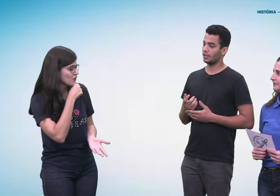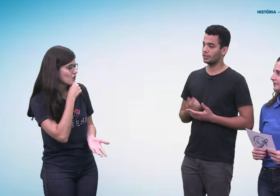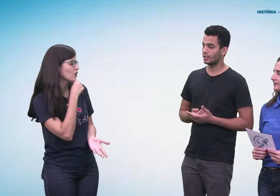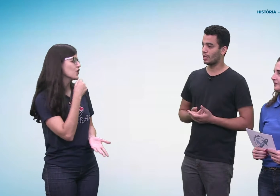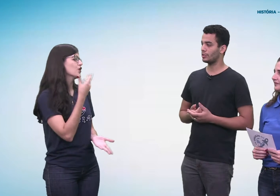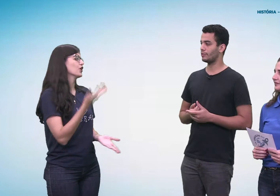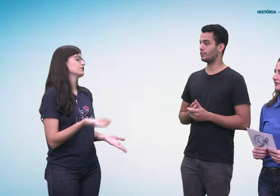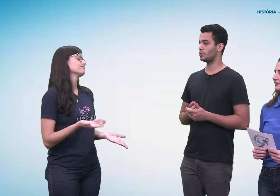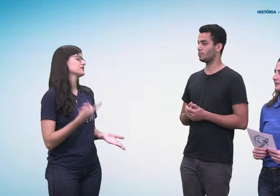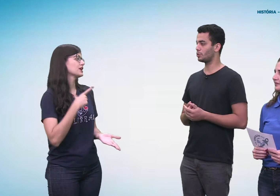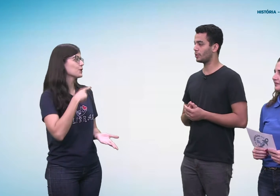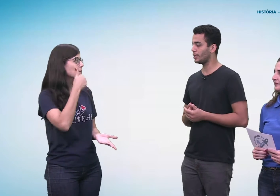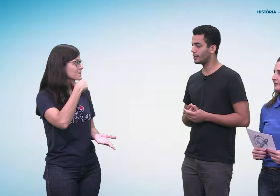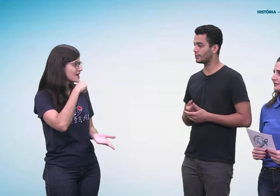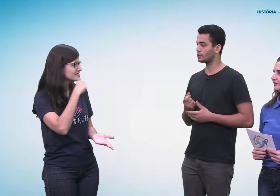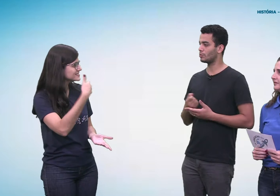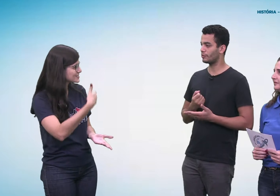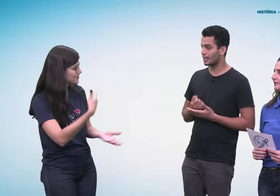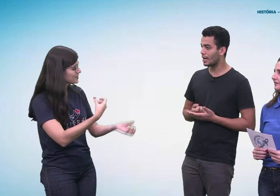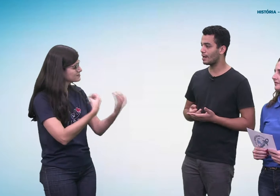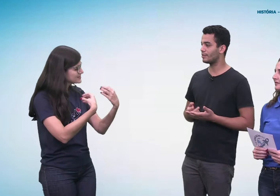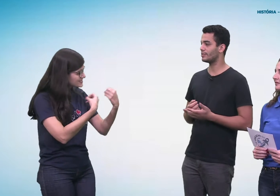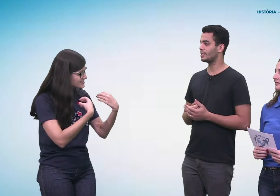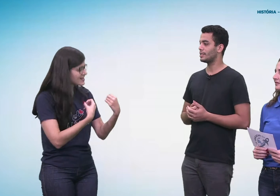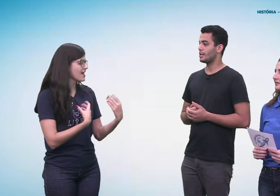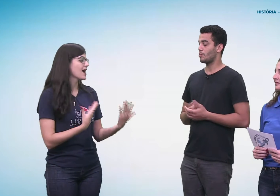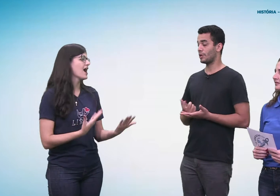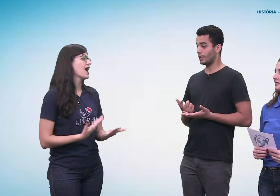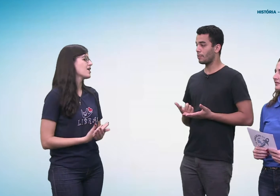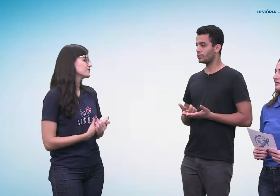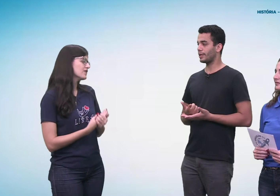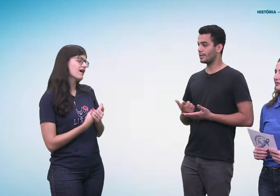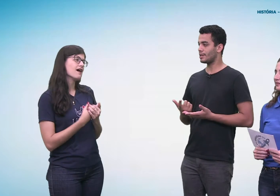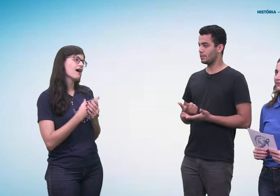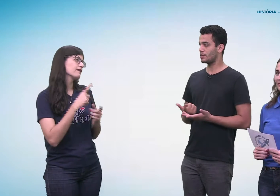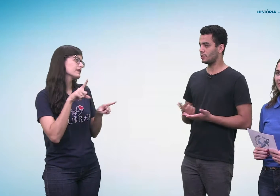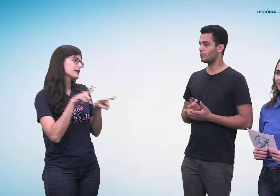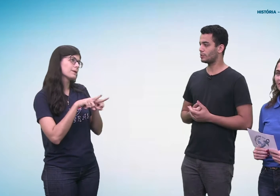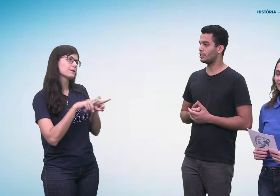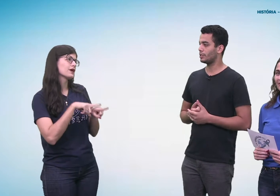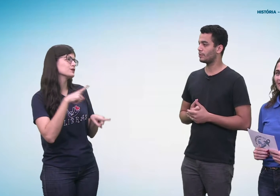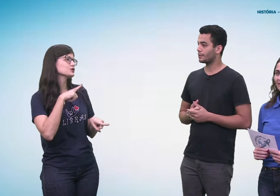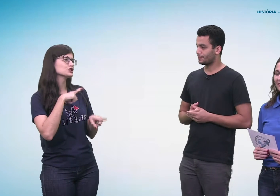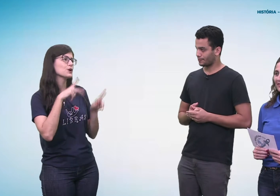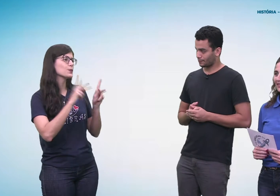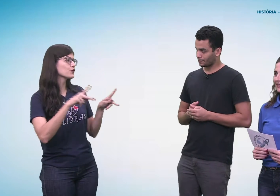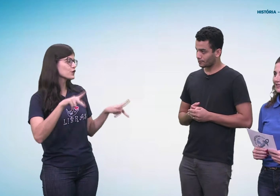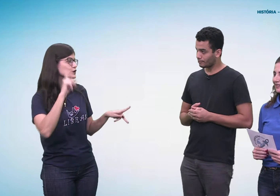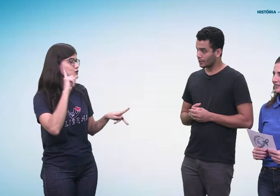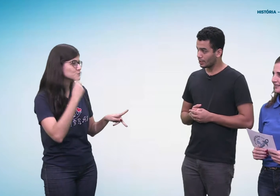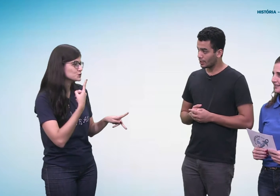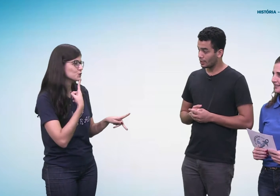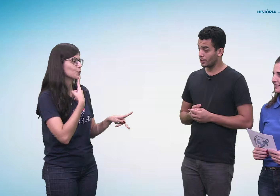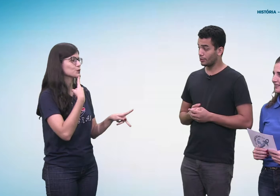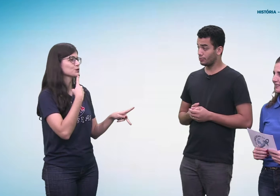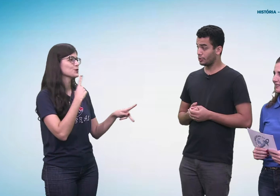Aprendia na aula de reforço português, como eu falava, porque a língua portuguesa é a minha segunda língua. E eu não